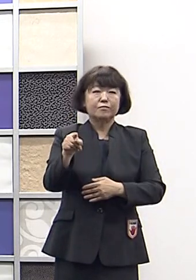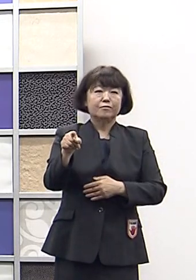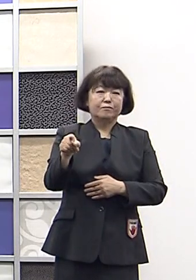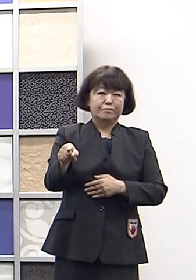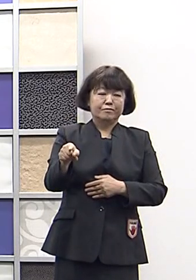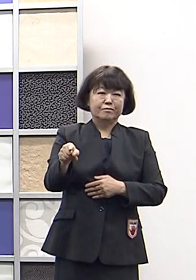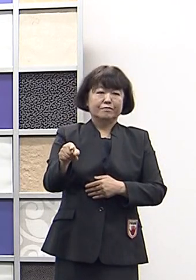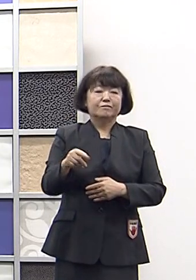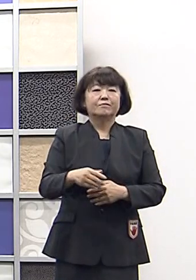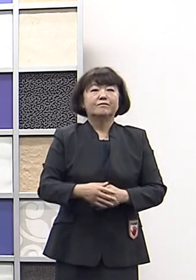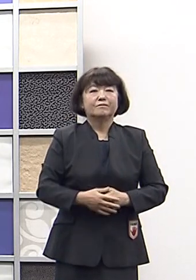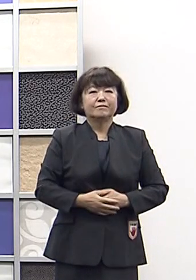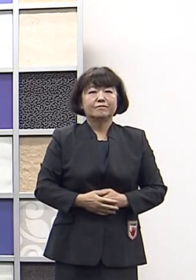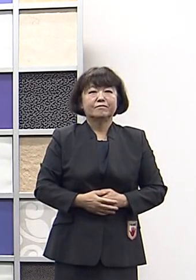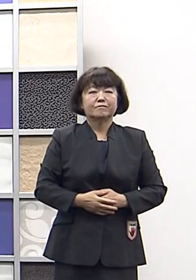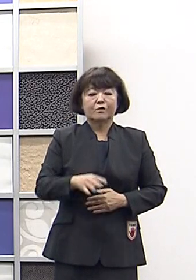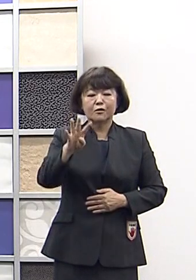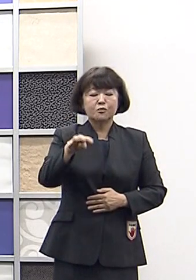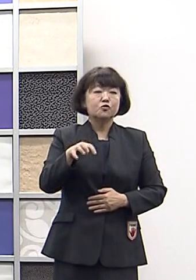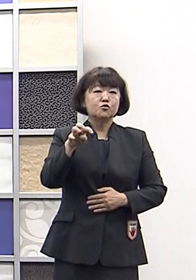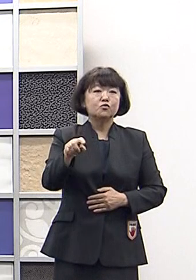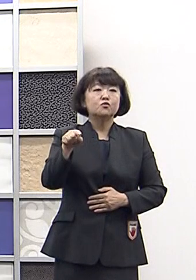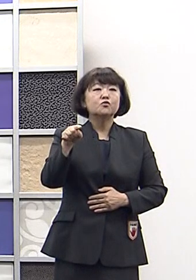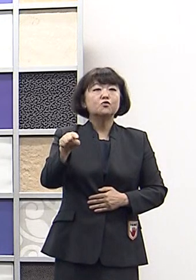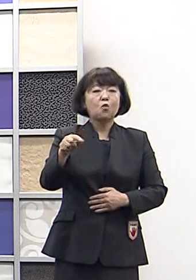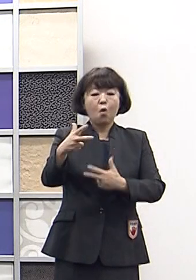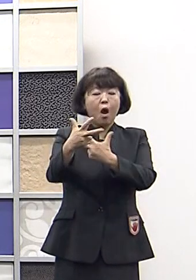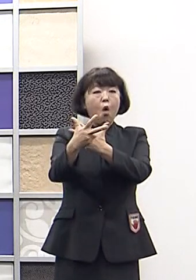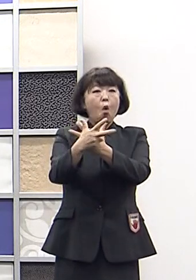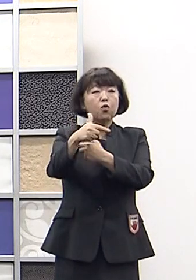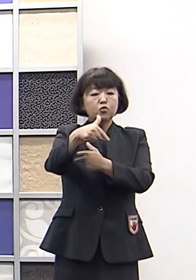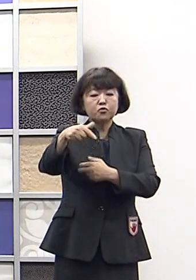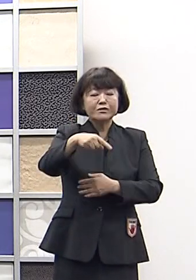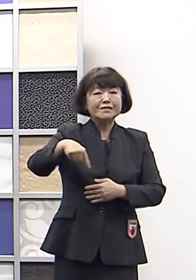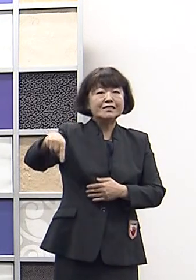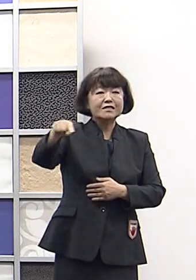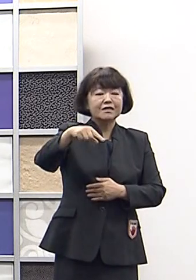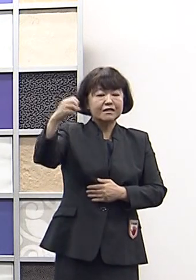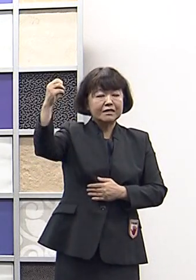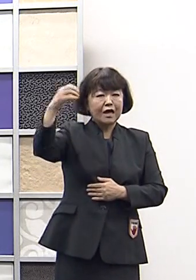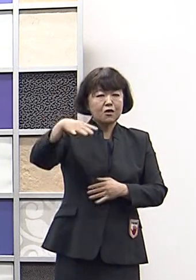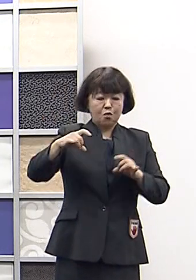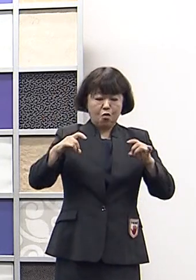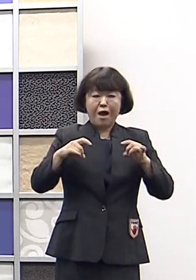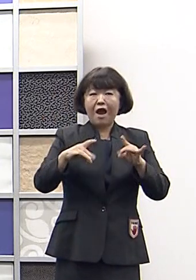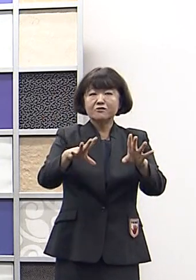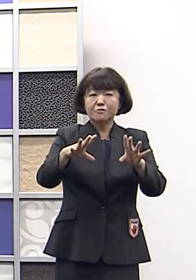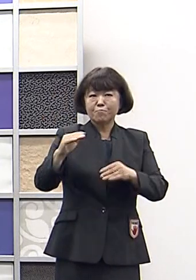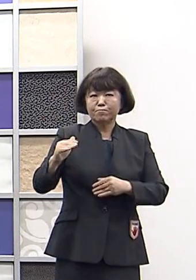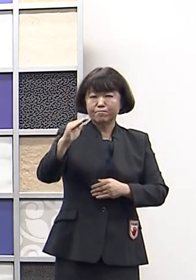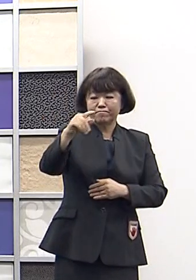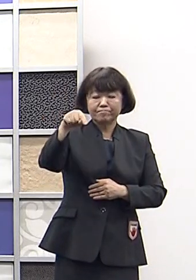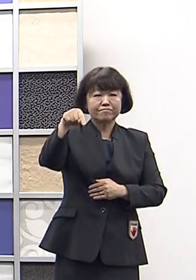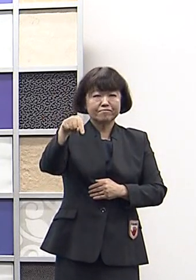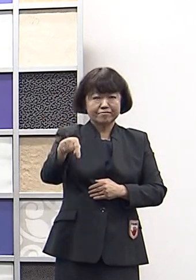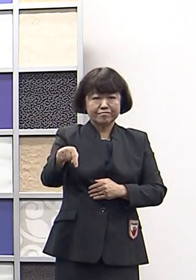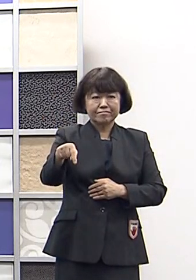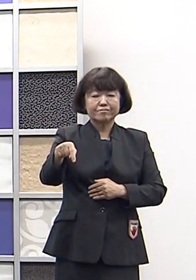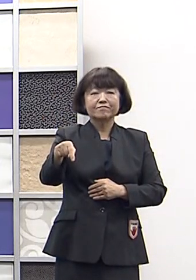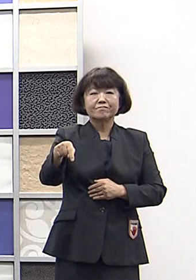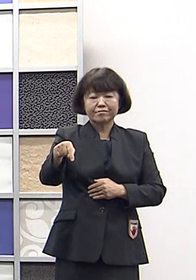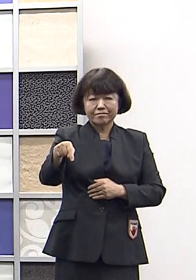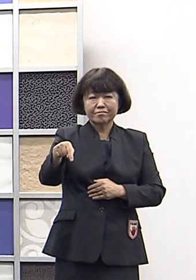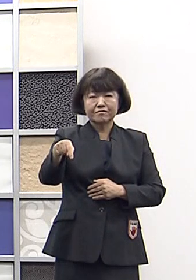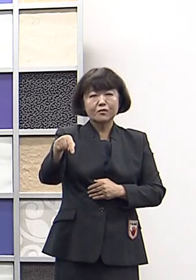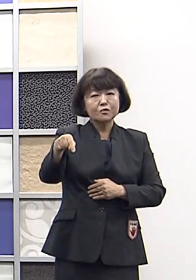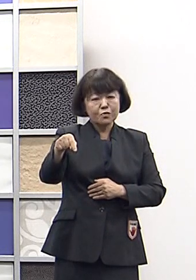していただきました。ミナスジェライス州ですが、北部地域では太陽光発電が大変盛んな地域でありまして、